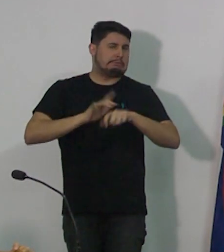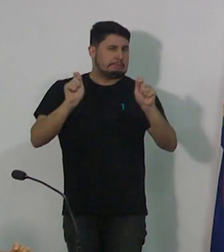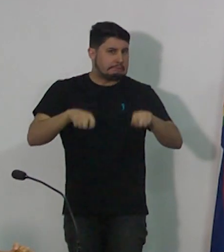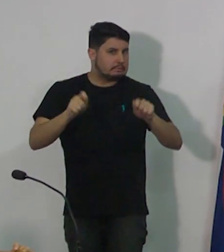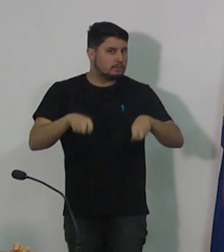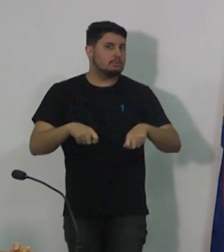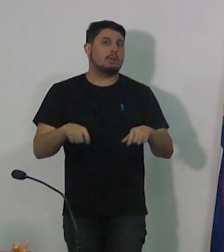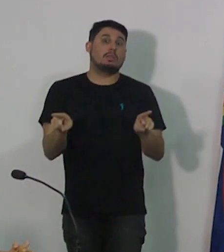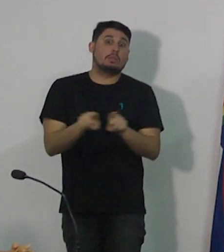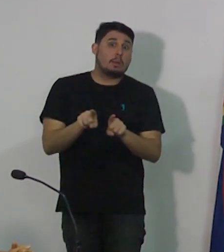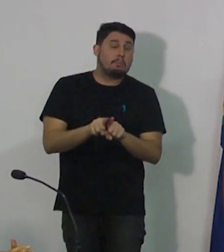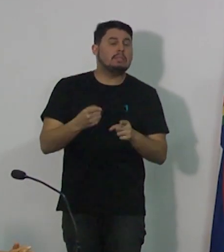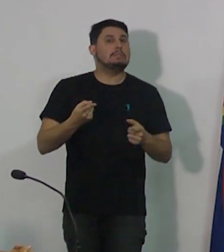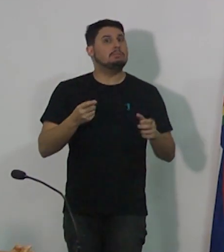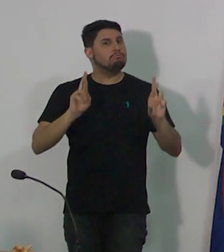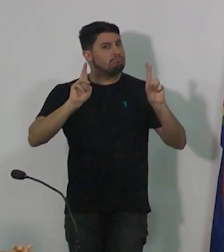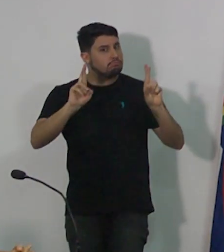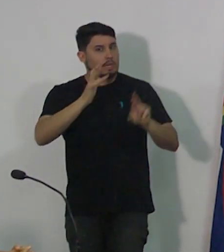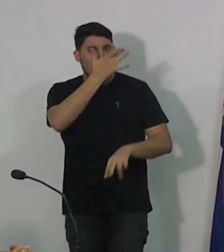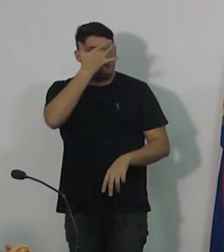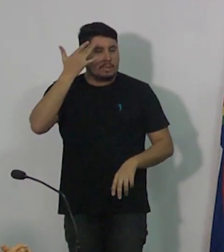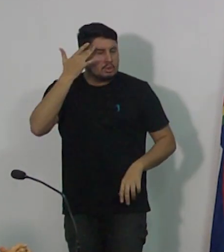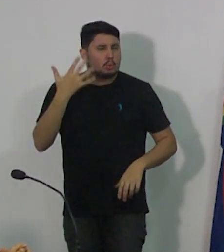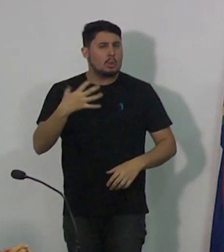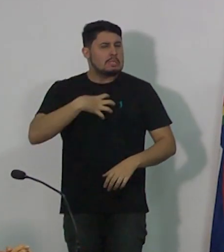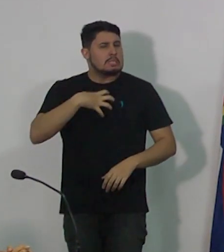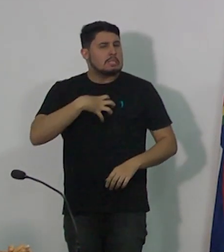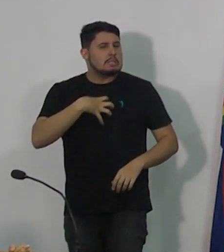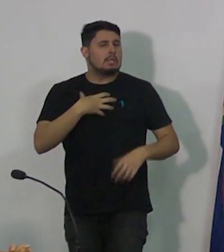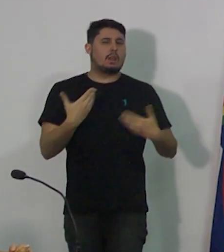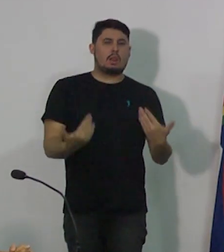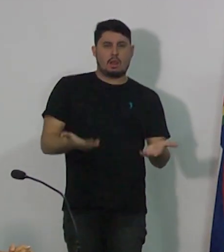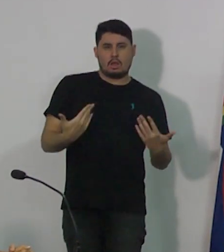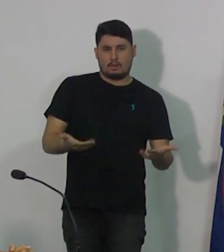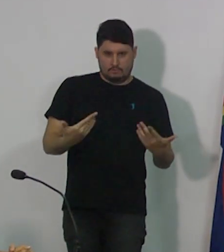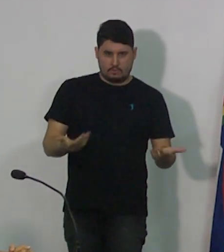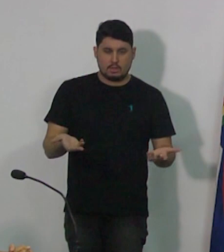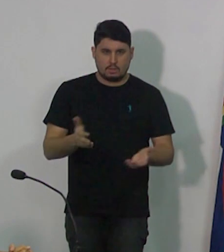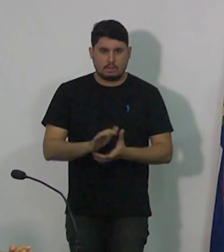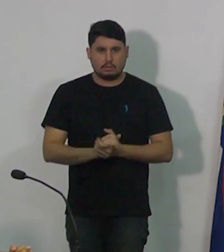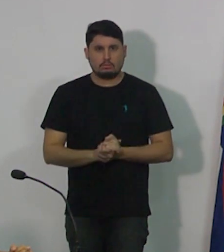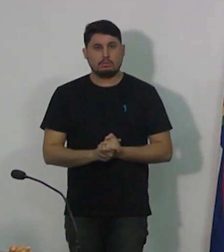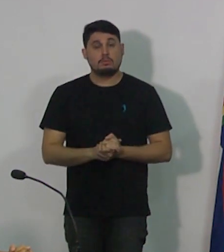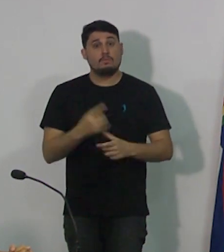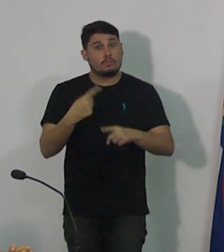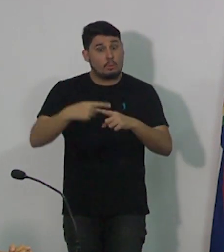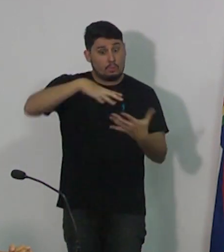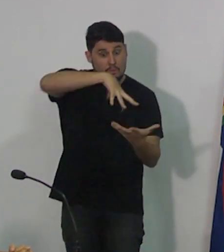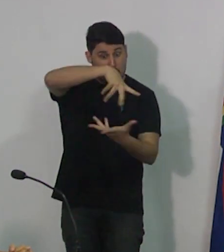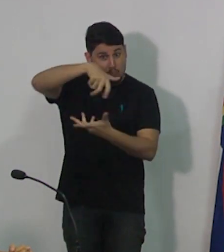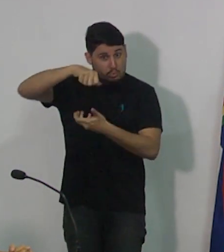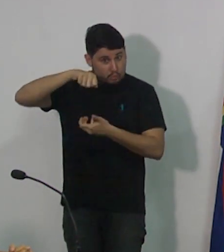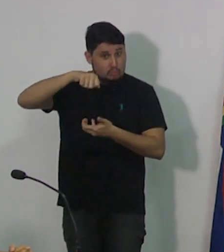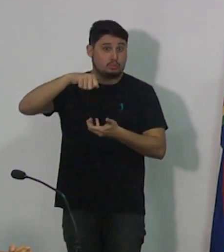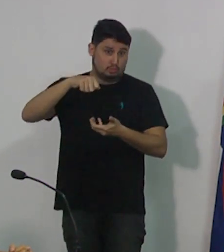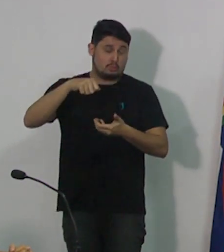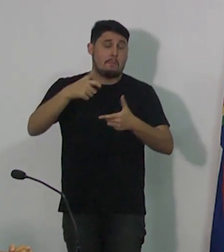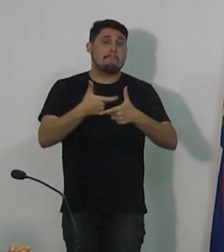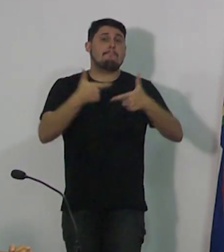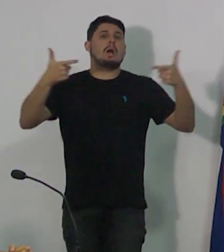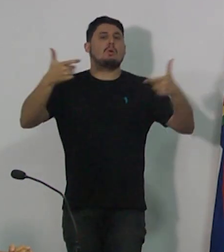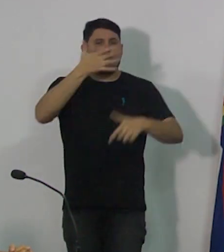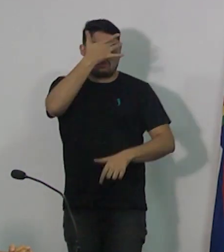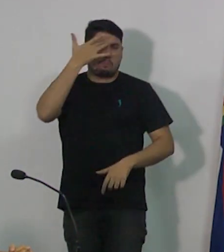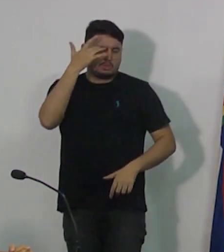menor gravidade. O que a gente percebe é que no mundo inteiro a maioria dos casos são casos leves. Em